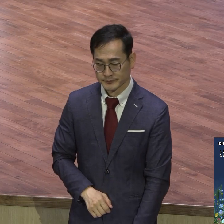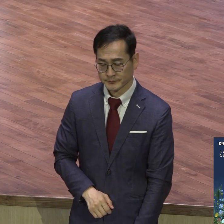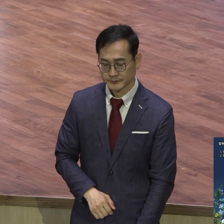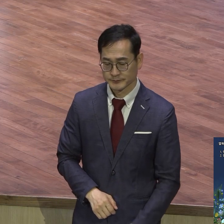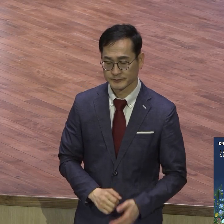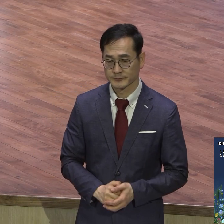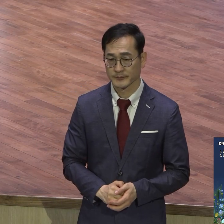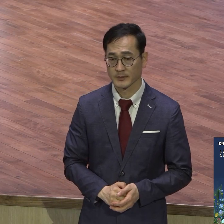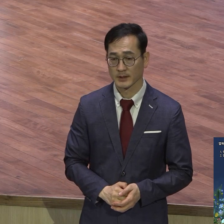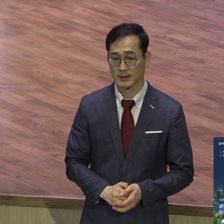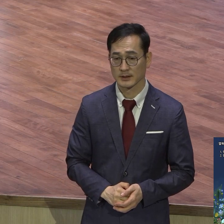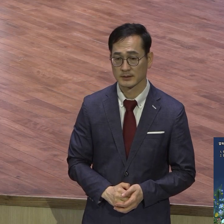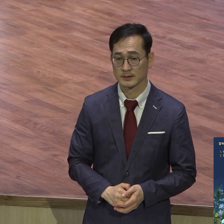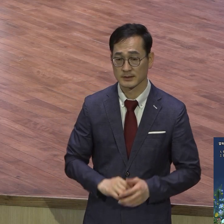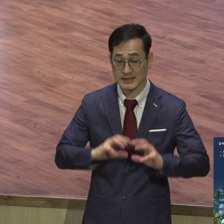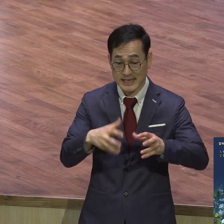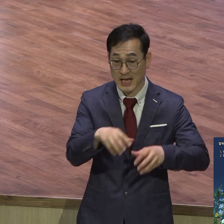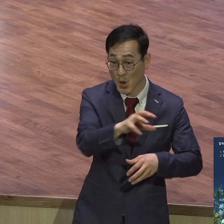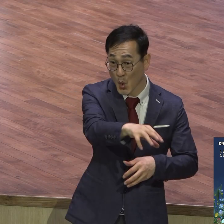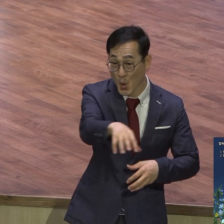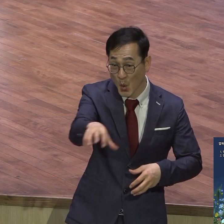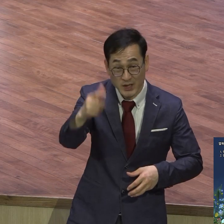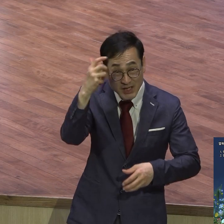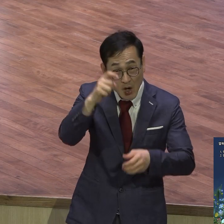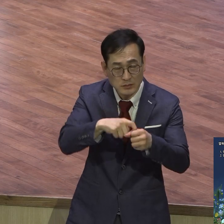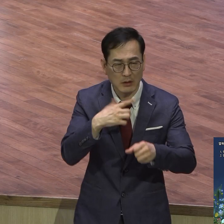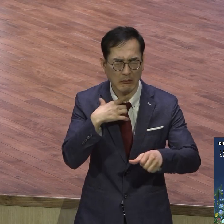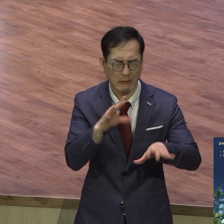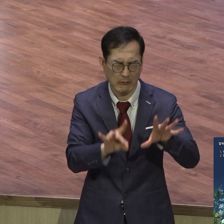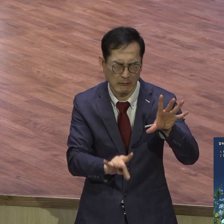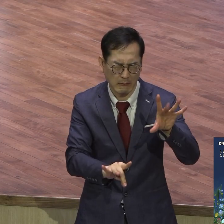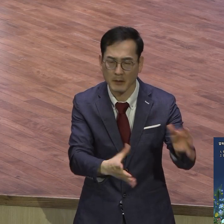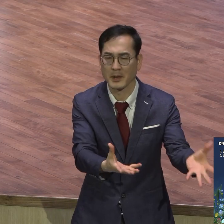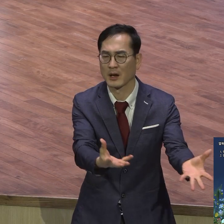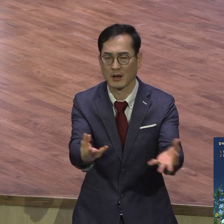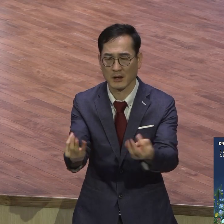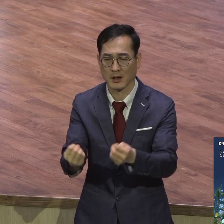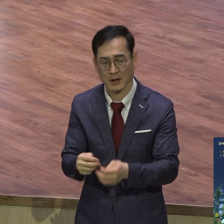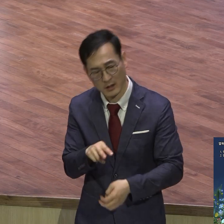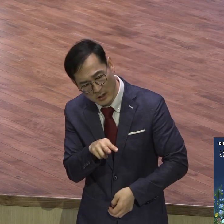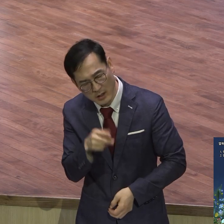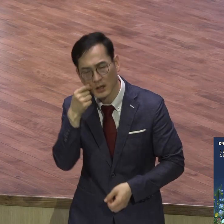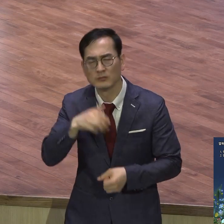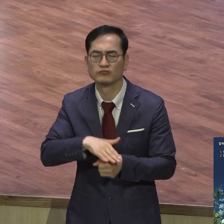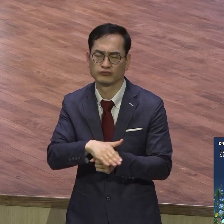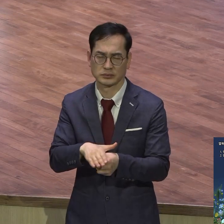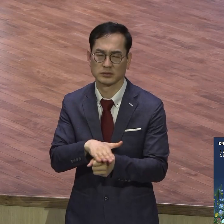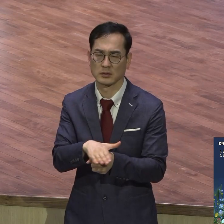지금 현장을 영적으로 메말라 가고 있어요. 사람들을 보세요. 얼마나 불쌍합니까.